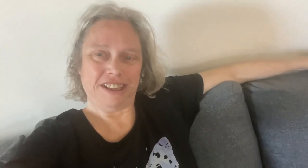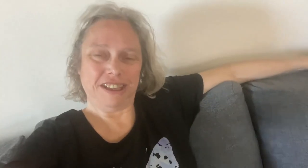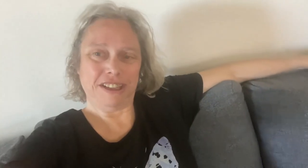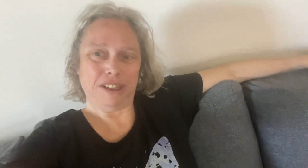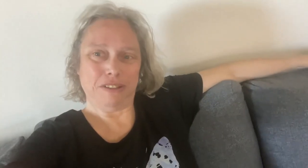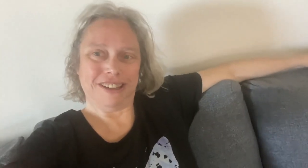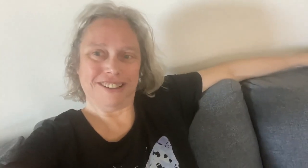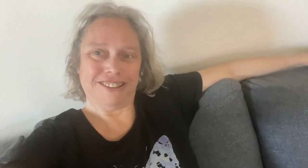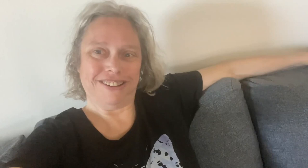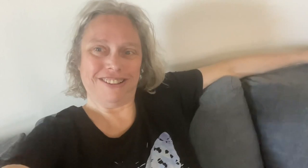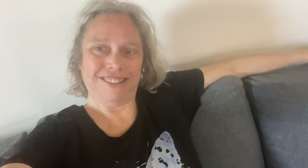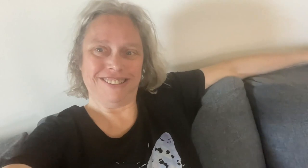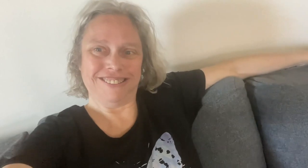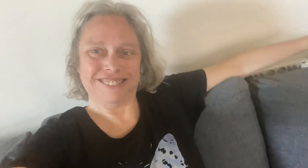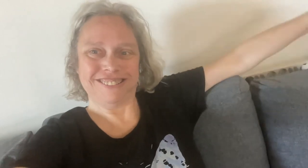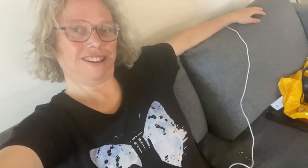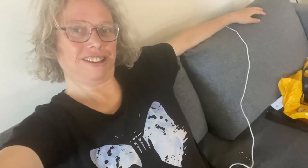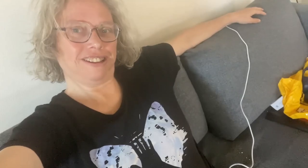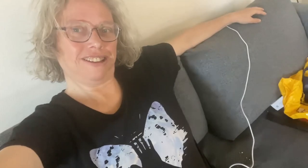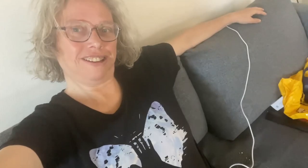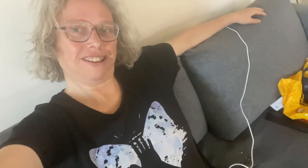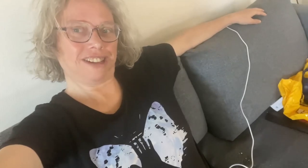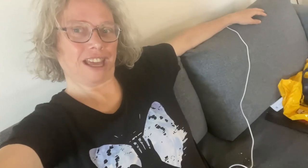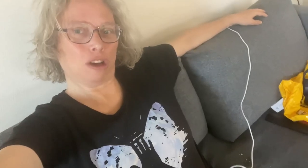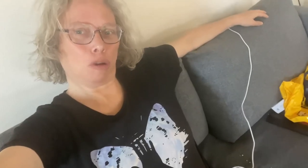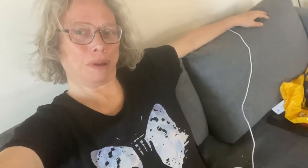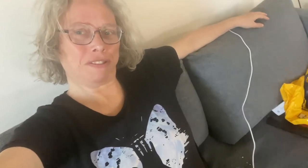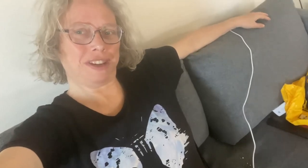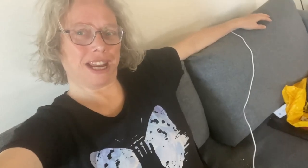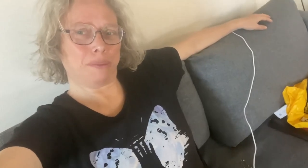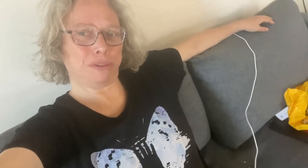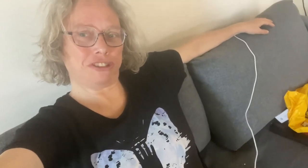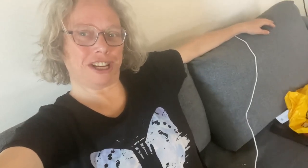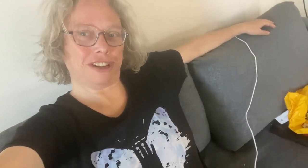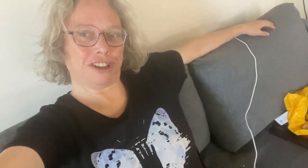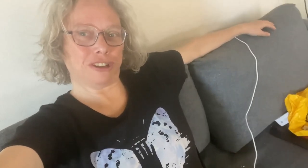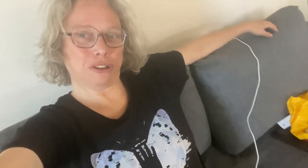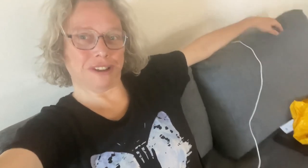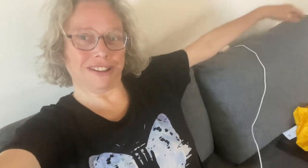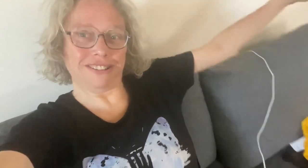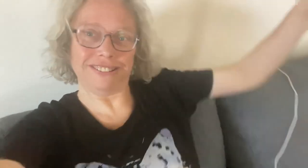Thank you well. Kijk ook op erwina.nl, dank u wel.